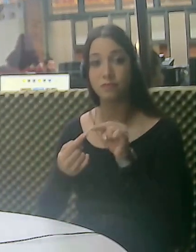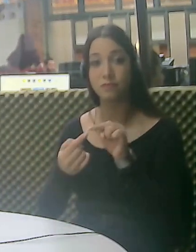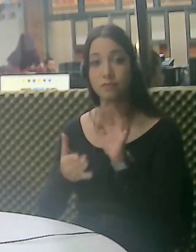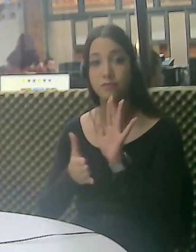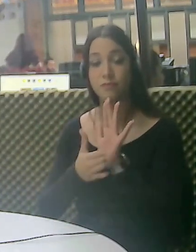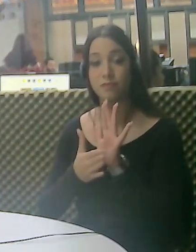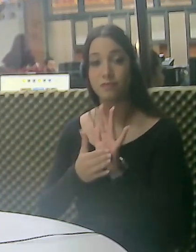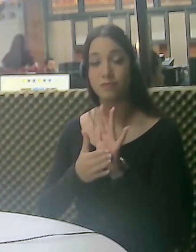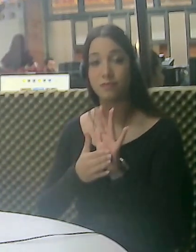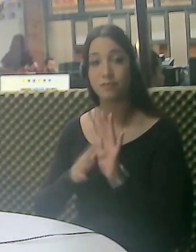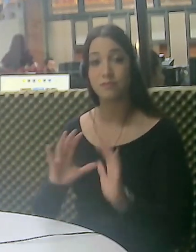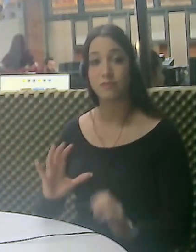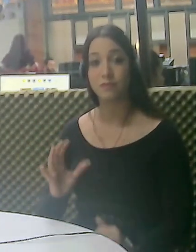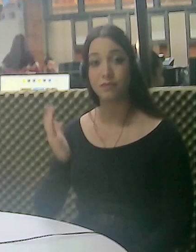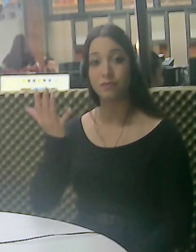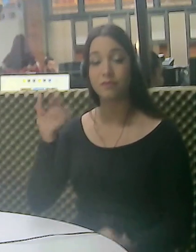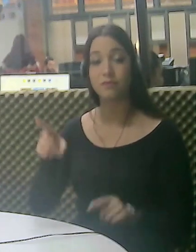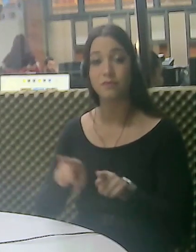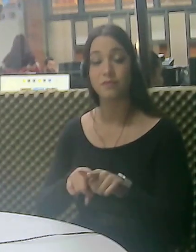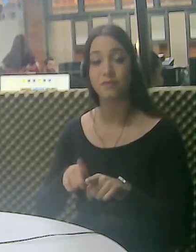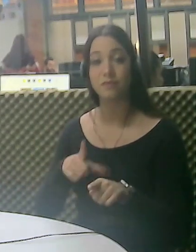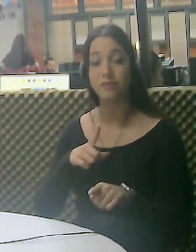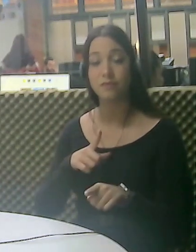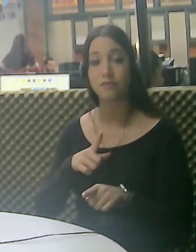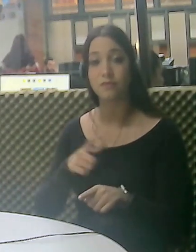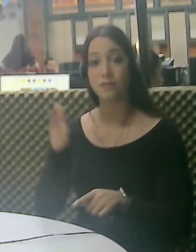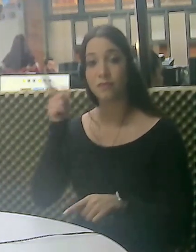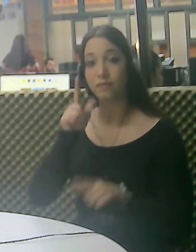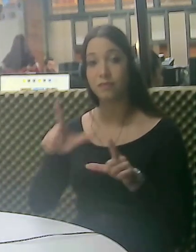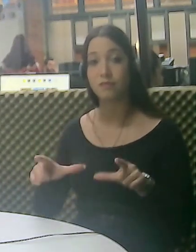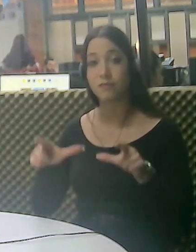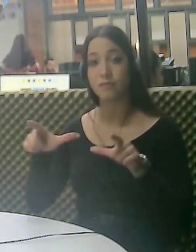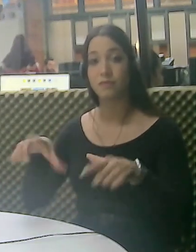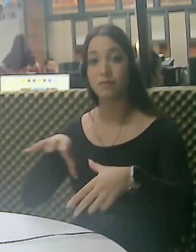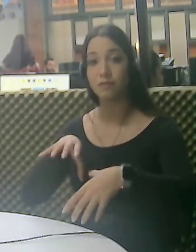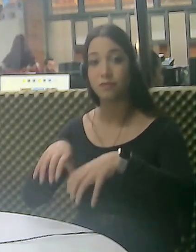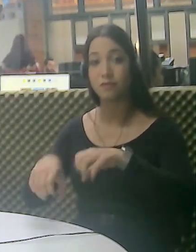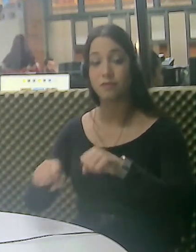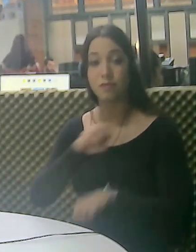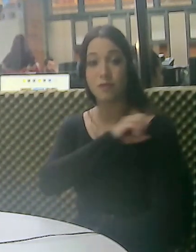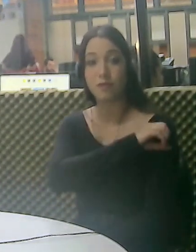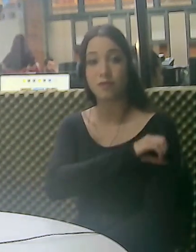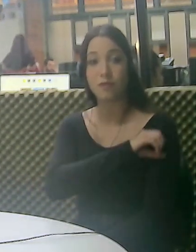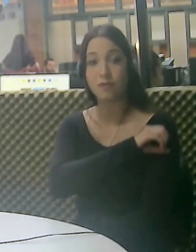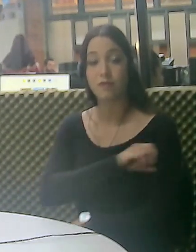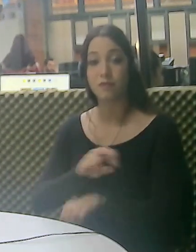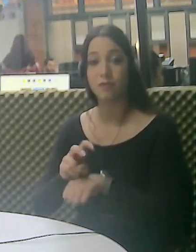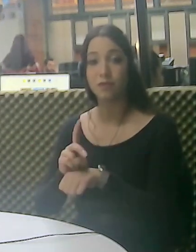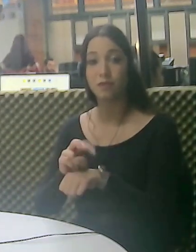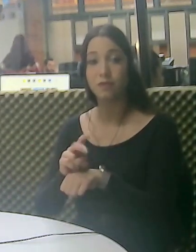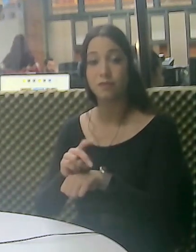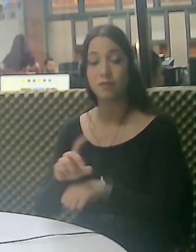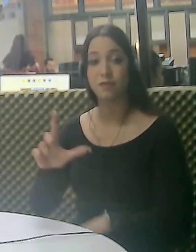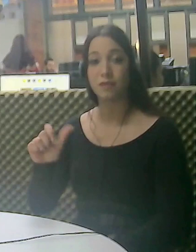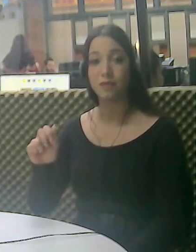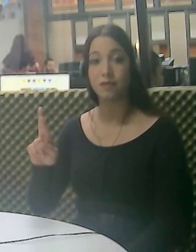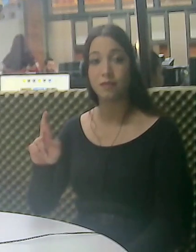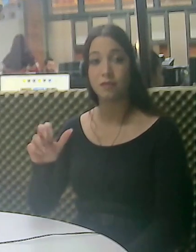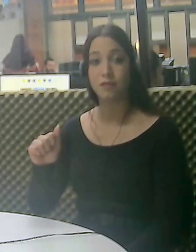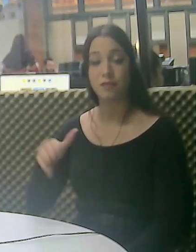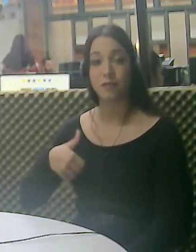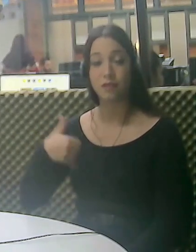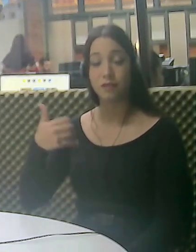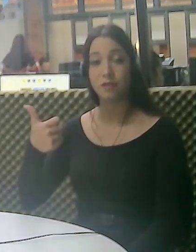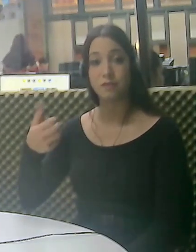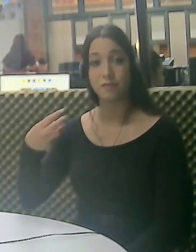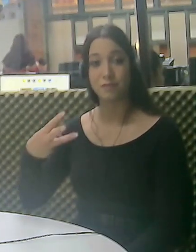propostas. Durante o evento, também foram entregues os certificados de conclusão das oficinas de robótica. Para Laura Bernardes, de 13